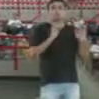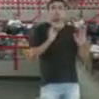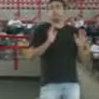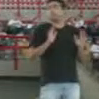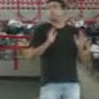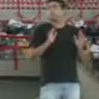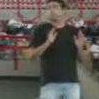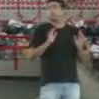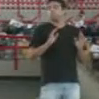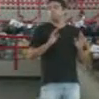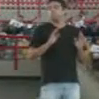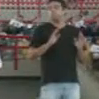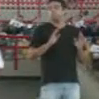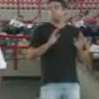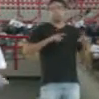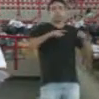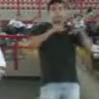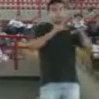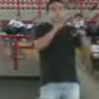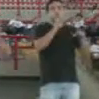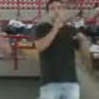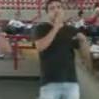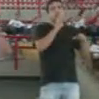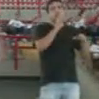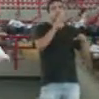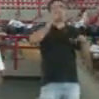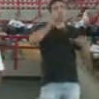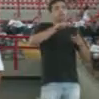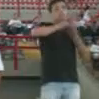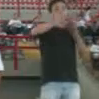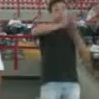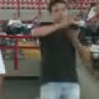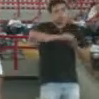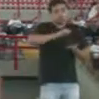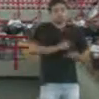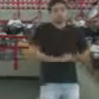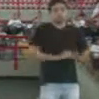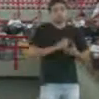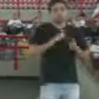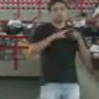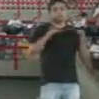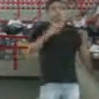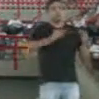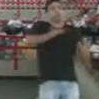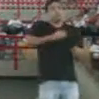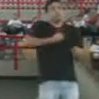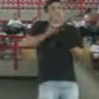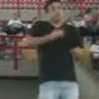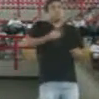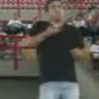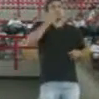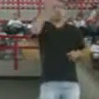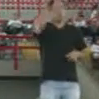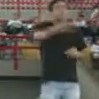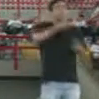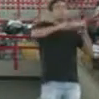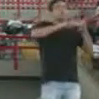Opa! Não é trabalha, é escreve. Mas o poeta quer dizer